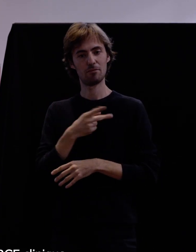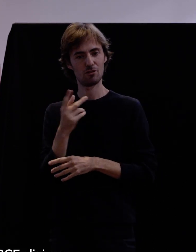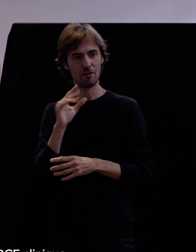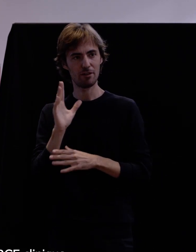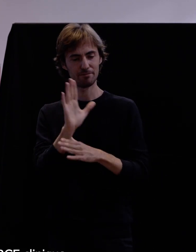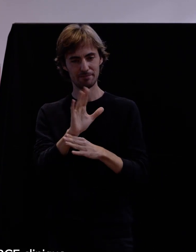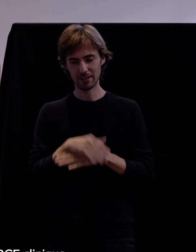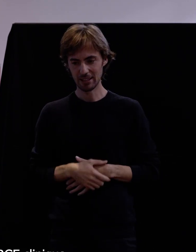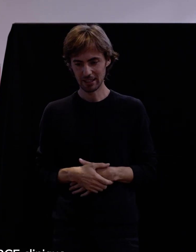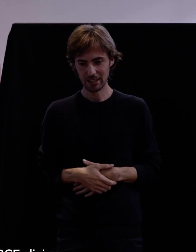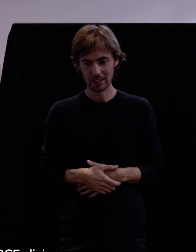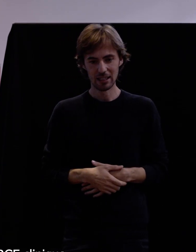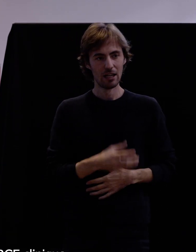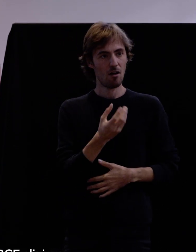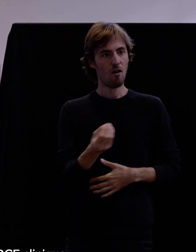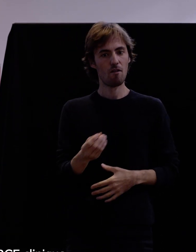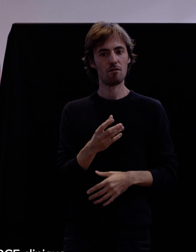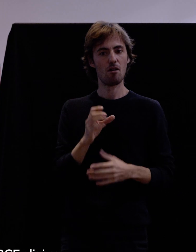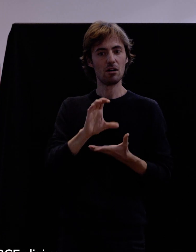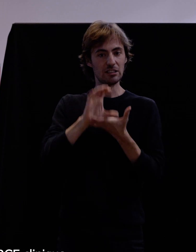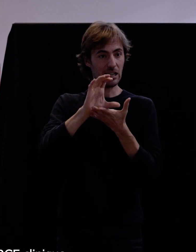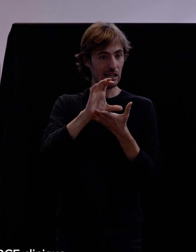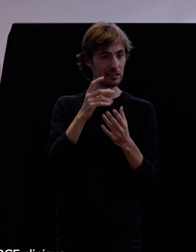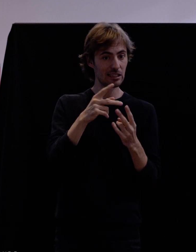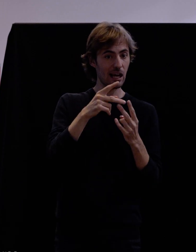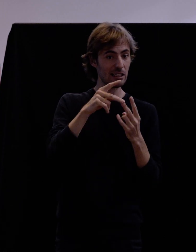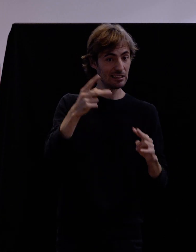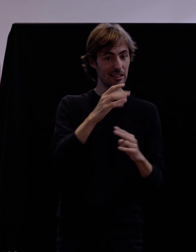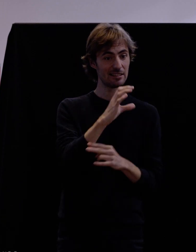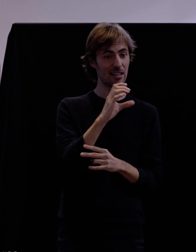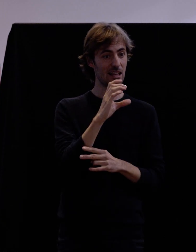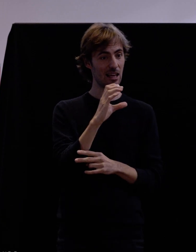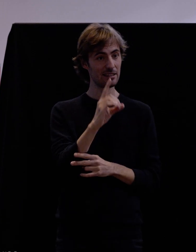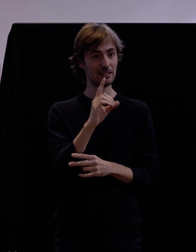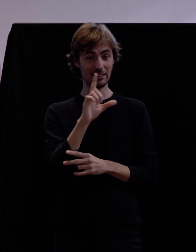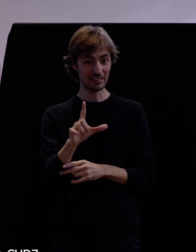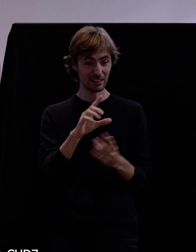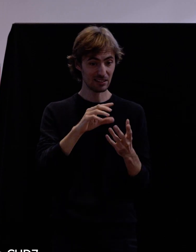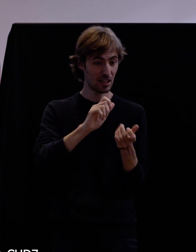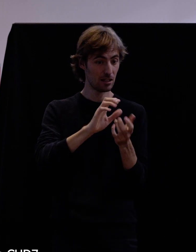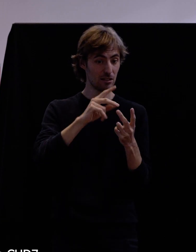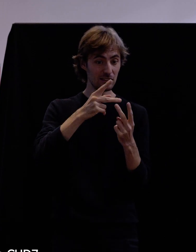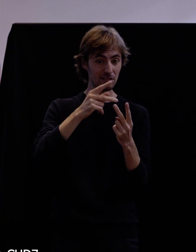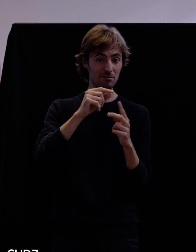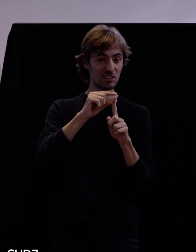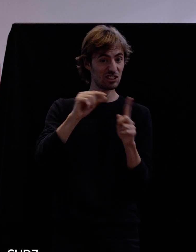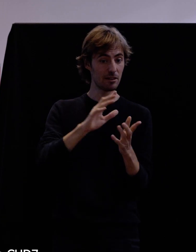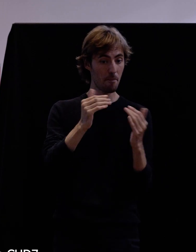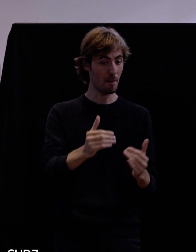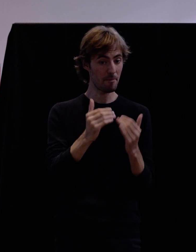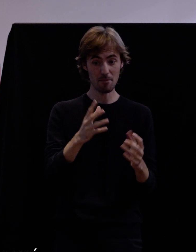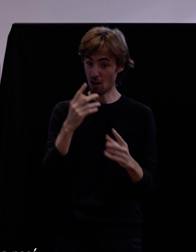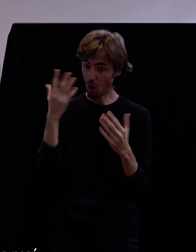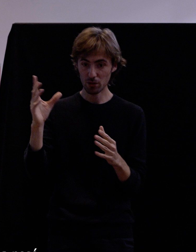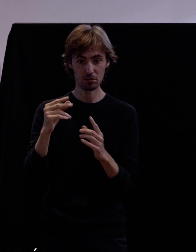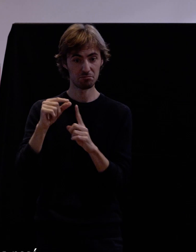avez des enfants charge cliniques qui n'ont pas de mutation dans le gène CHD7, et à l'inverse, vous avez des gens qui sont mutés dans le gène CHD7 et qui n'ont pas de syndrome